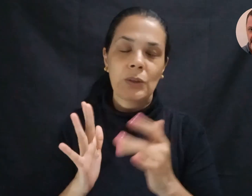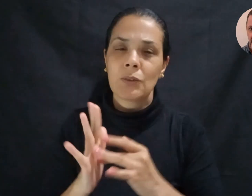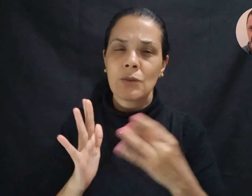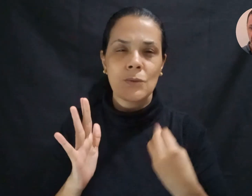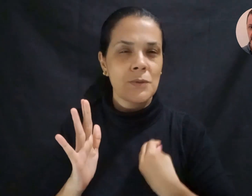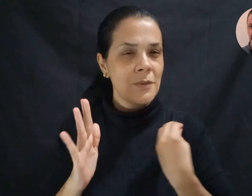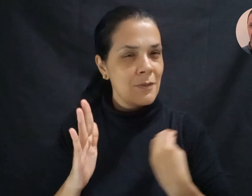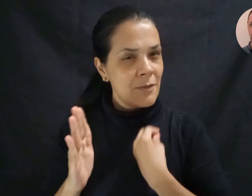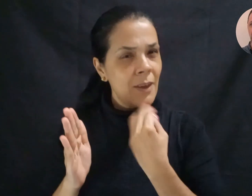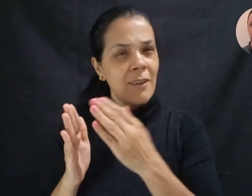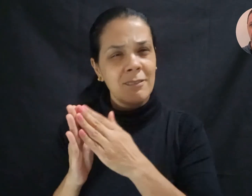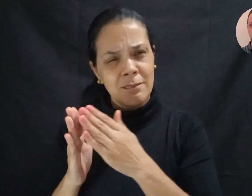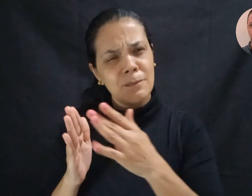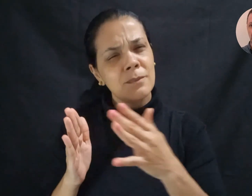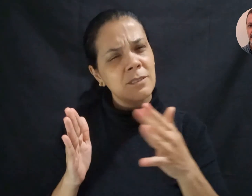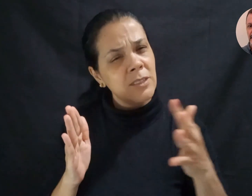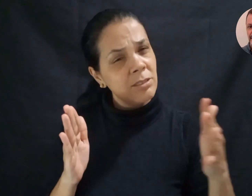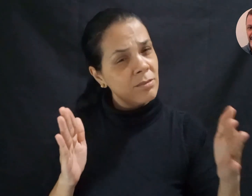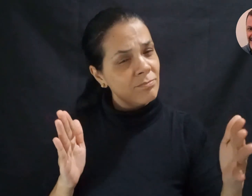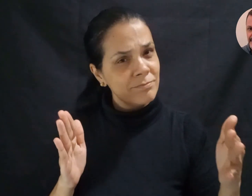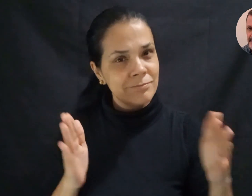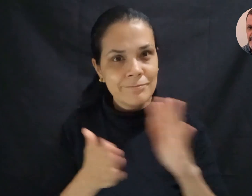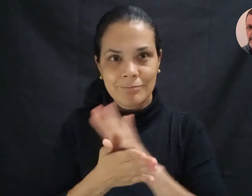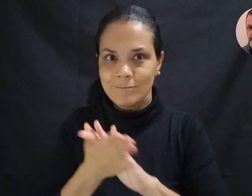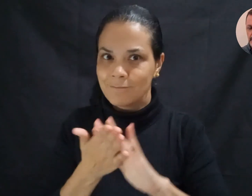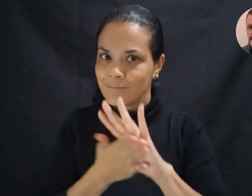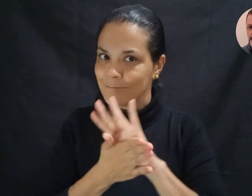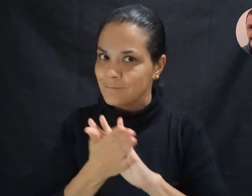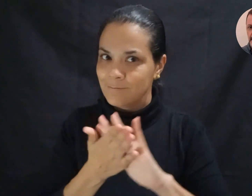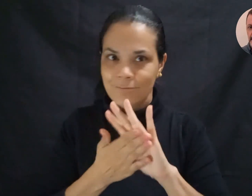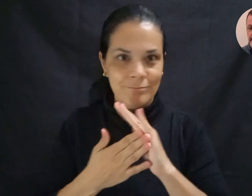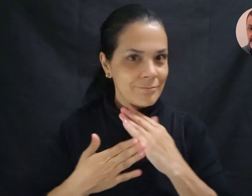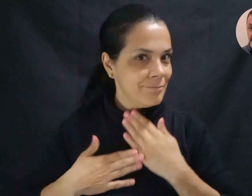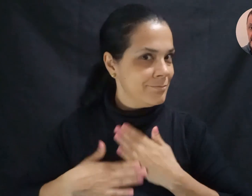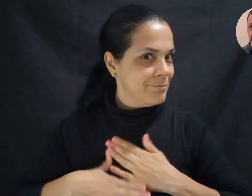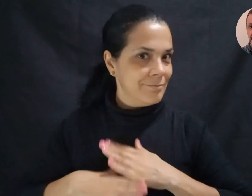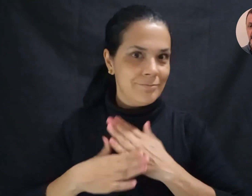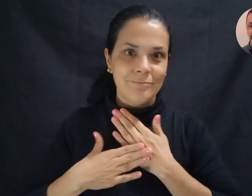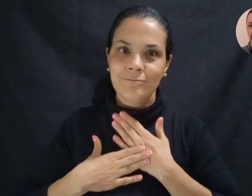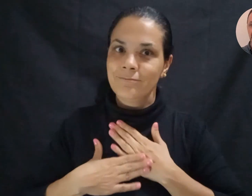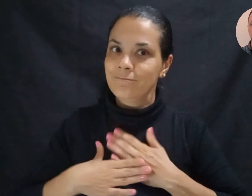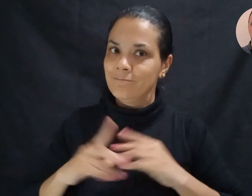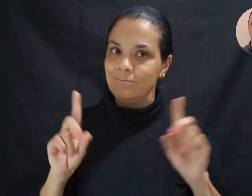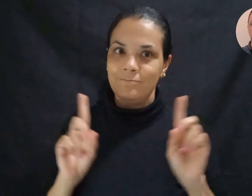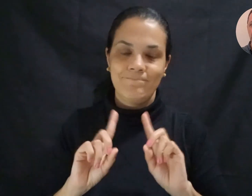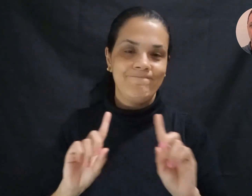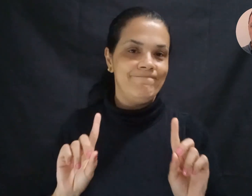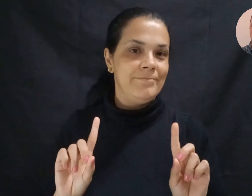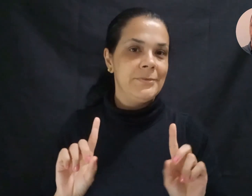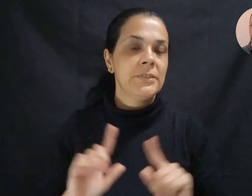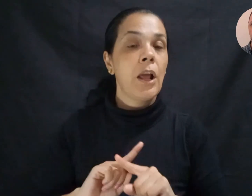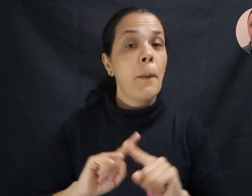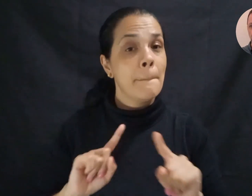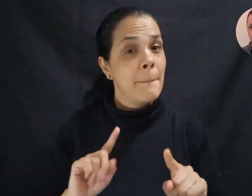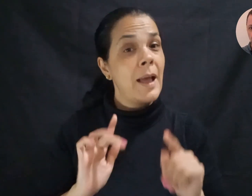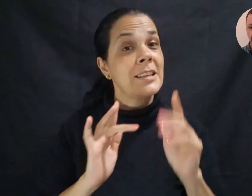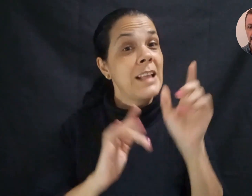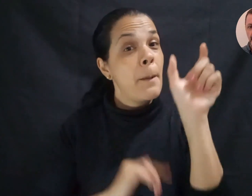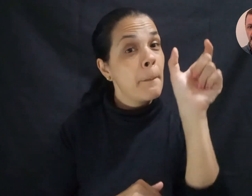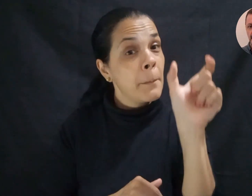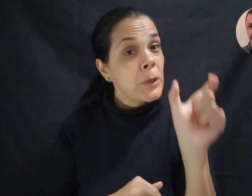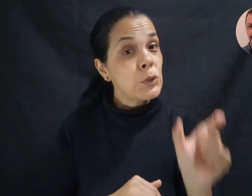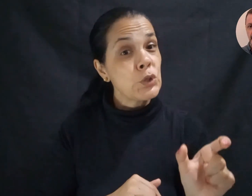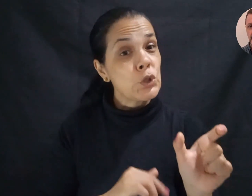sua passagem aqui na matéria, não teve nada de tranquilo. E mesmo assim, a tranquilidade o acompanhou por